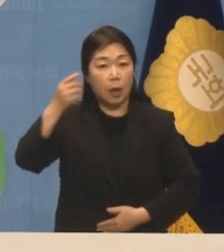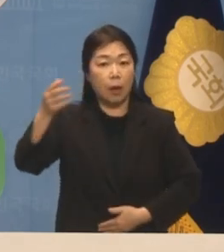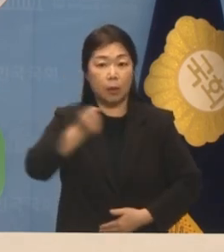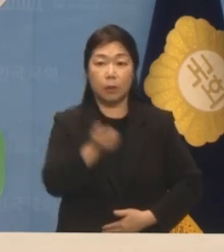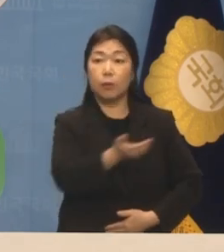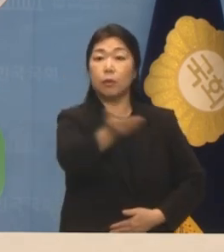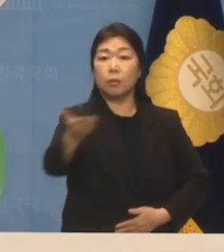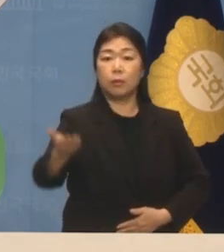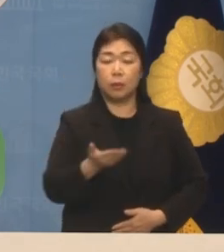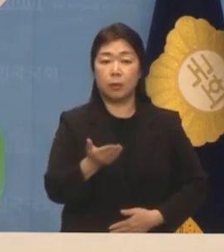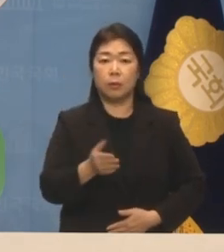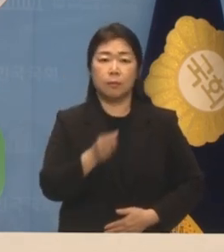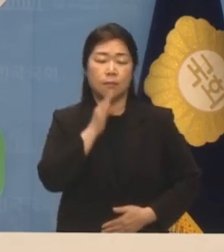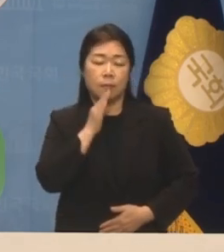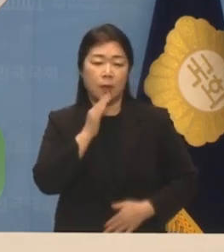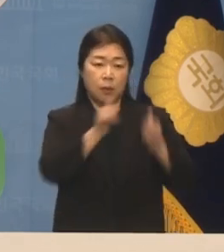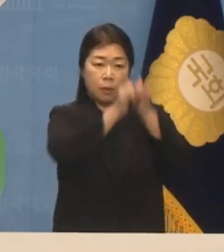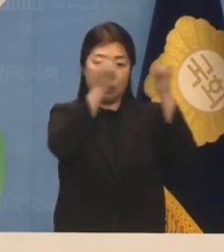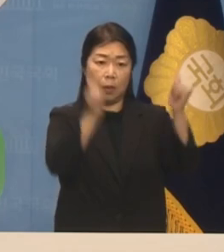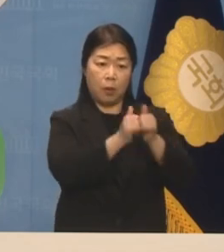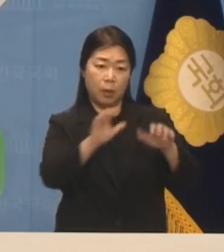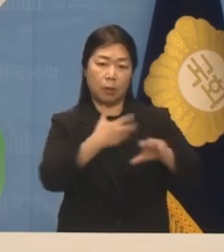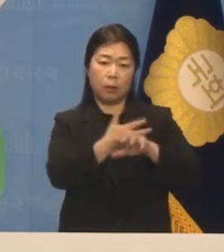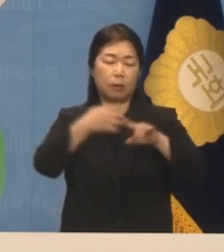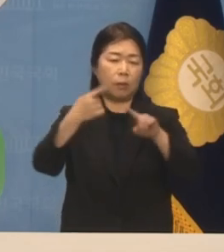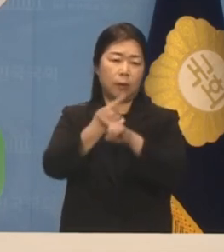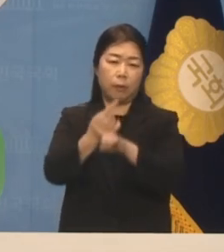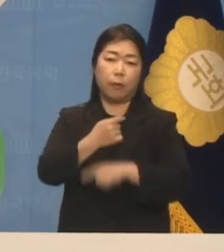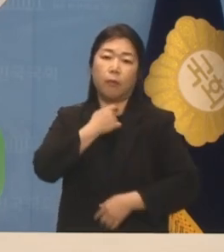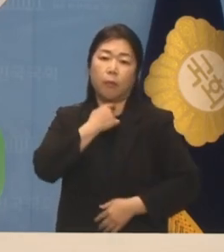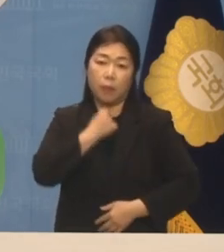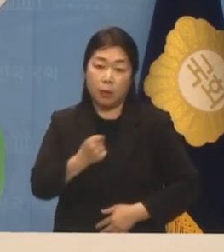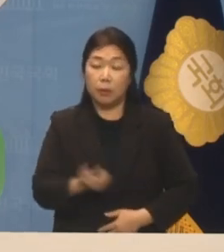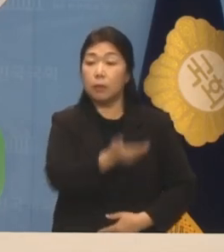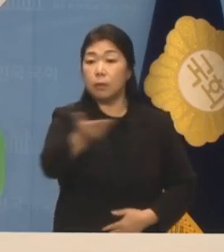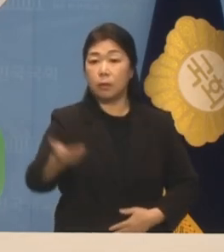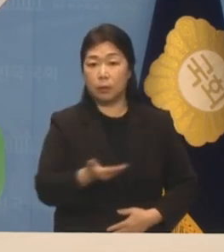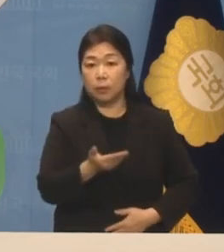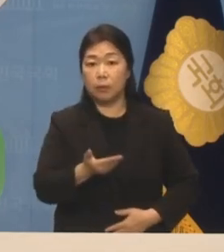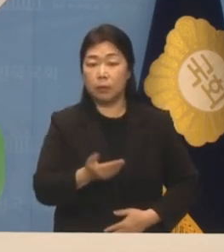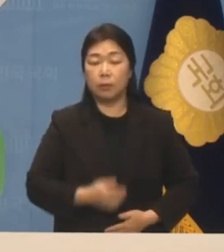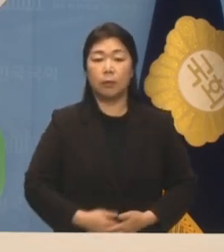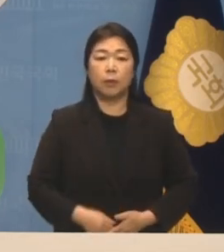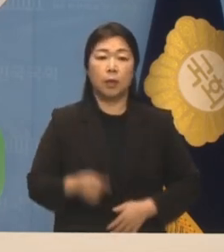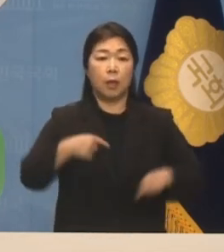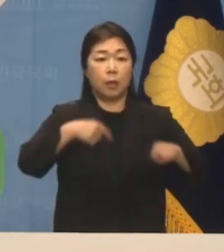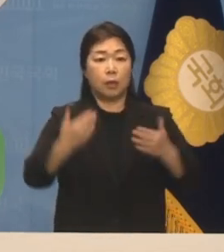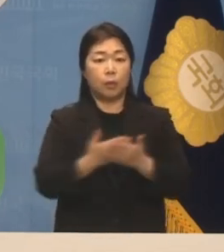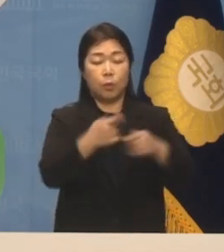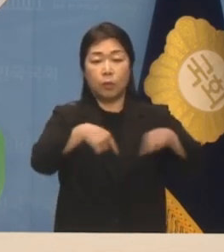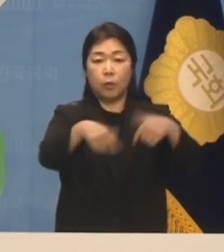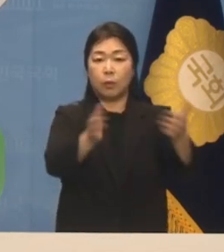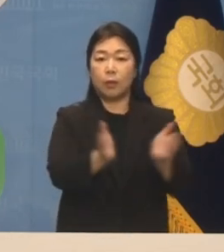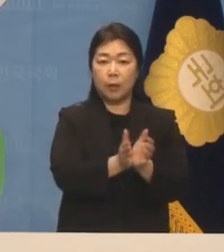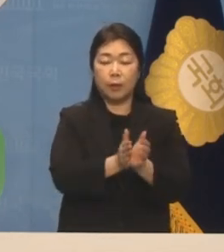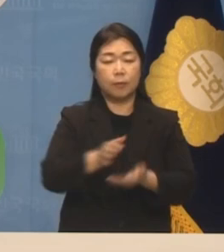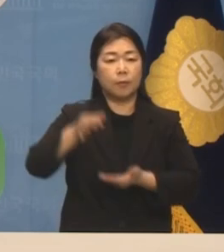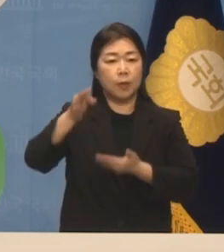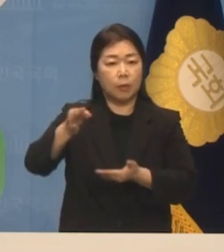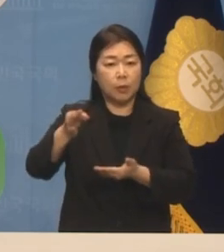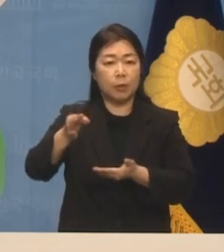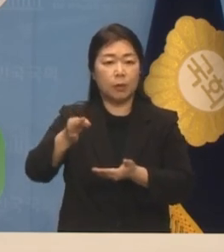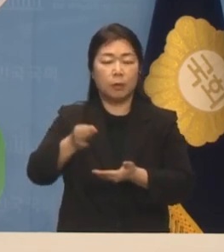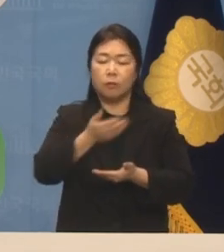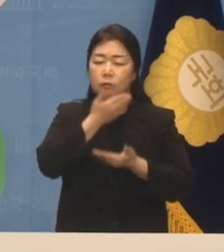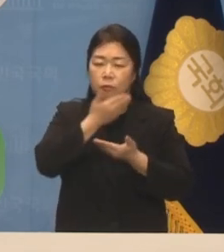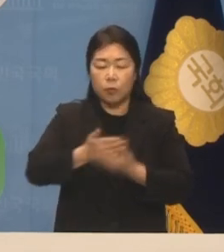심판과 과감한 사회개혁을 열망하는 시민 여러분, 독자적 진보정당의 가치를 놓을 수 없는 당원